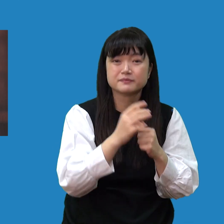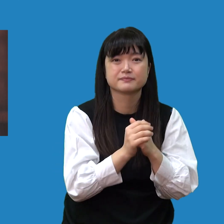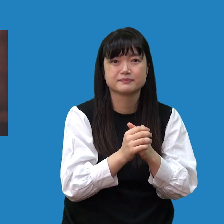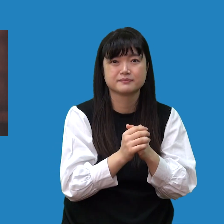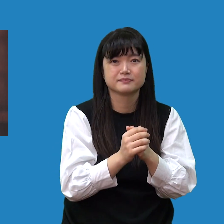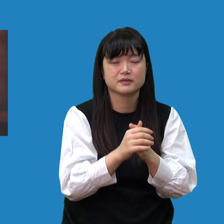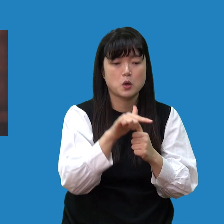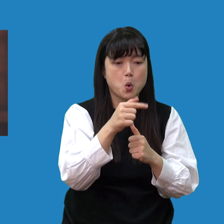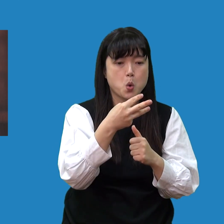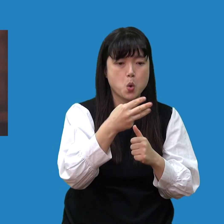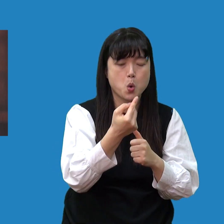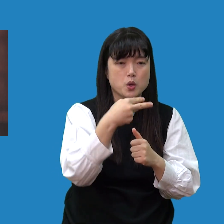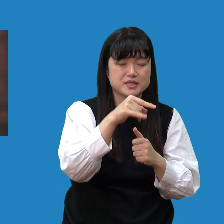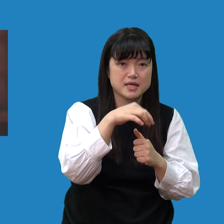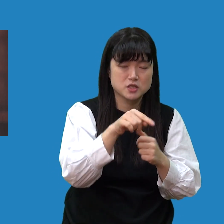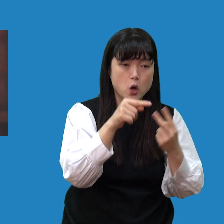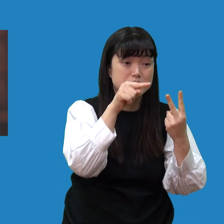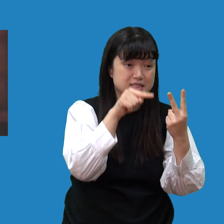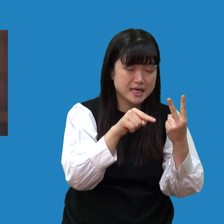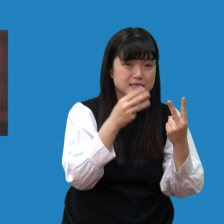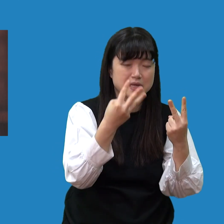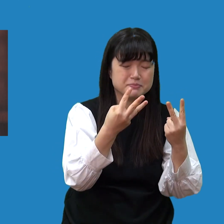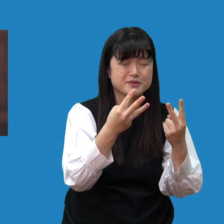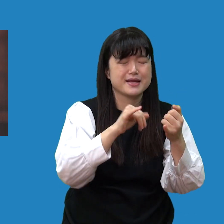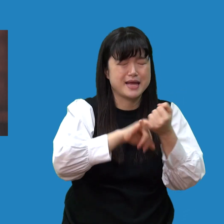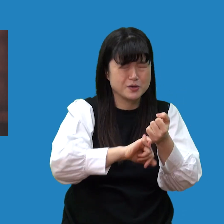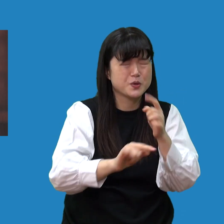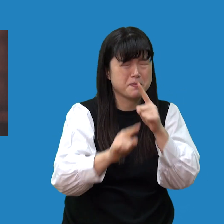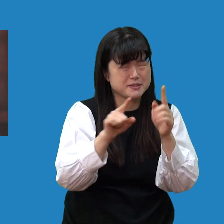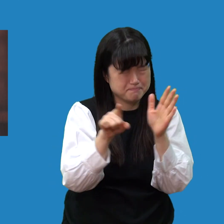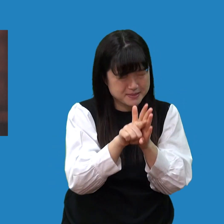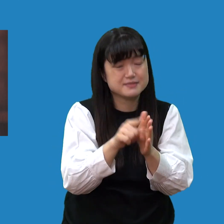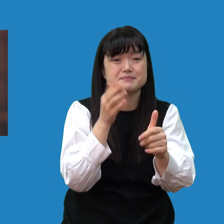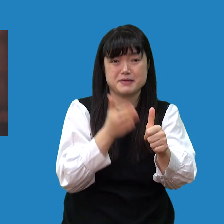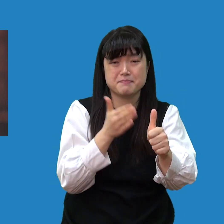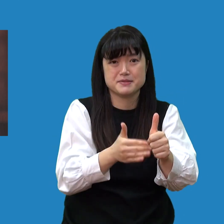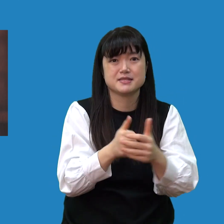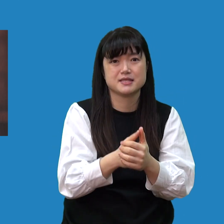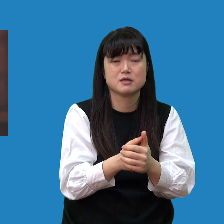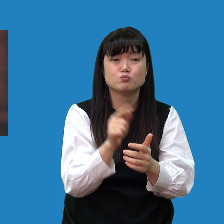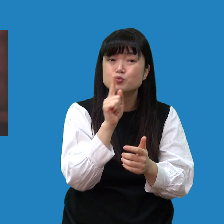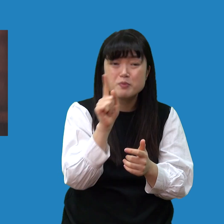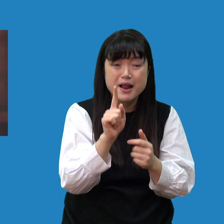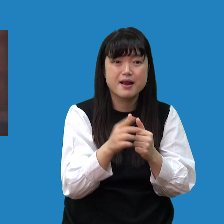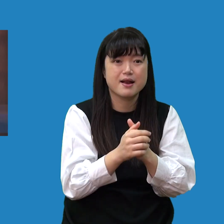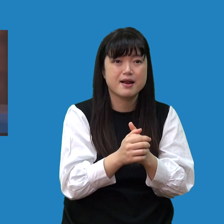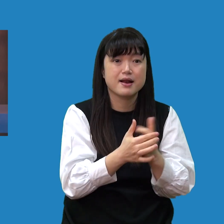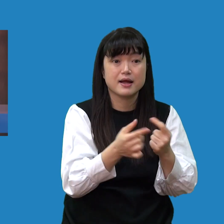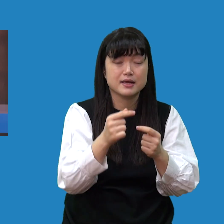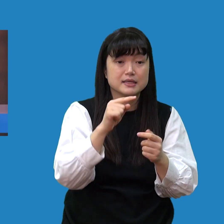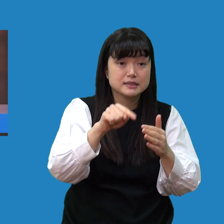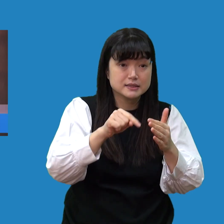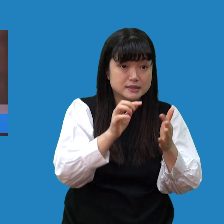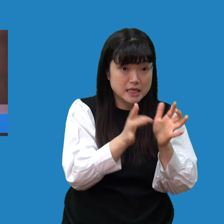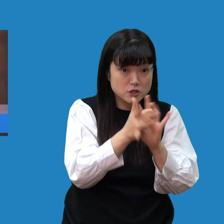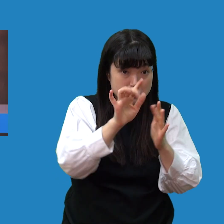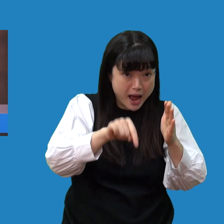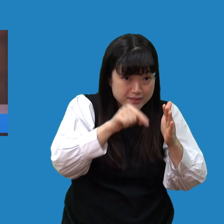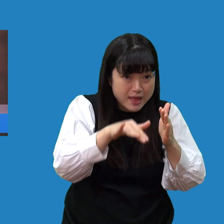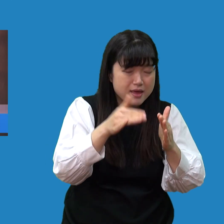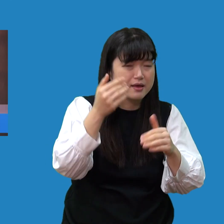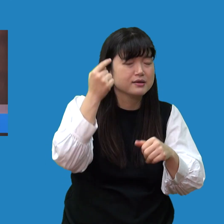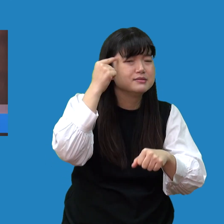먼저 골로새서 2장 3절의 약속의 말씀을 믿어야 합니다. 무슨 말씀이에요? 다 같이 시작.